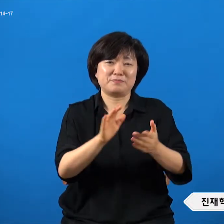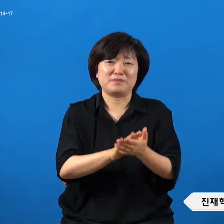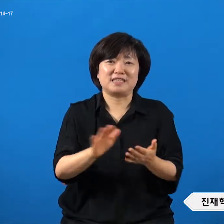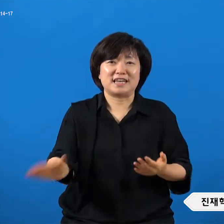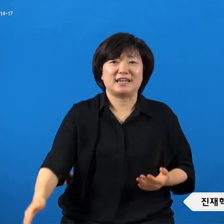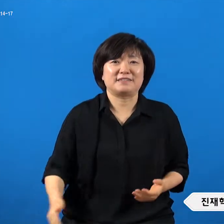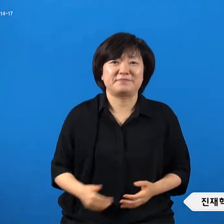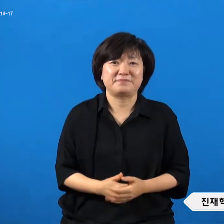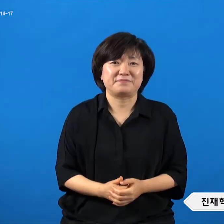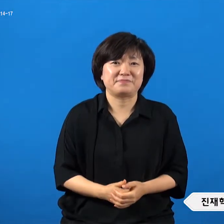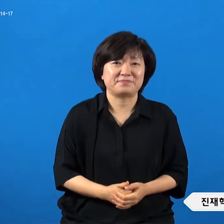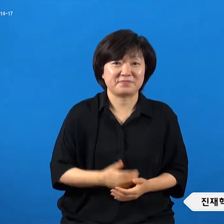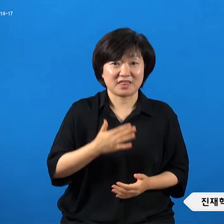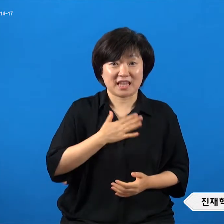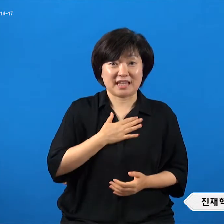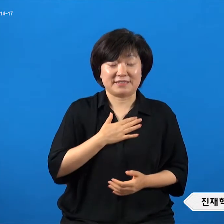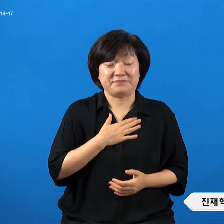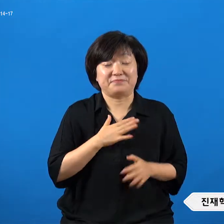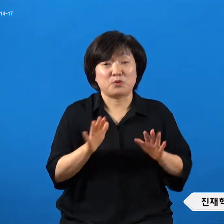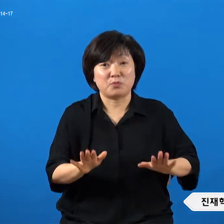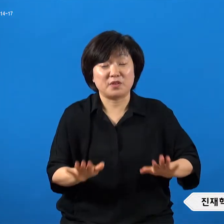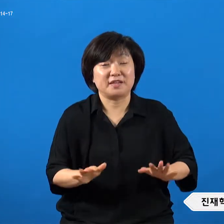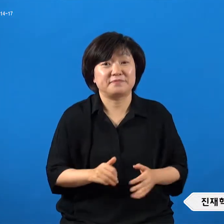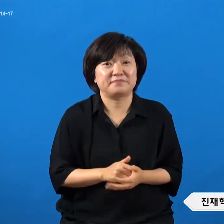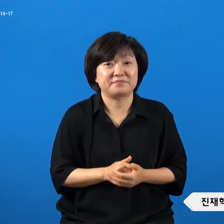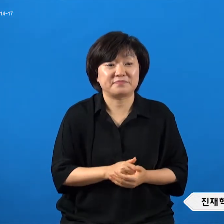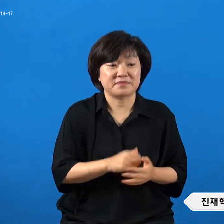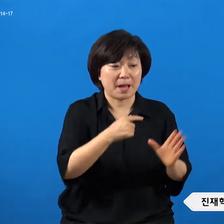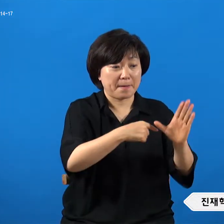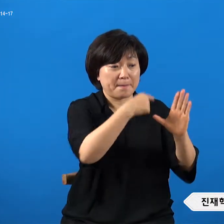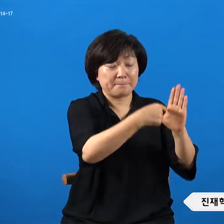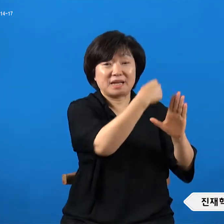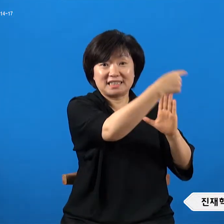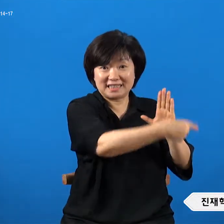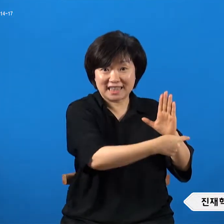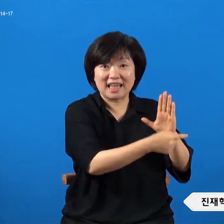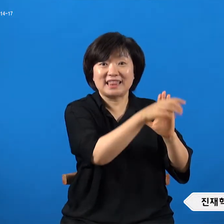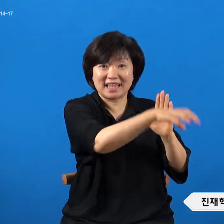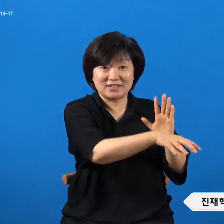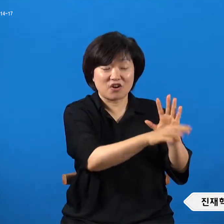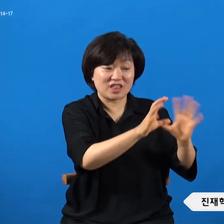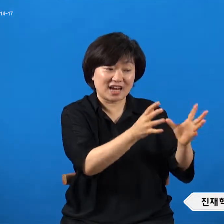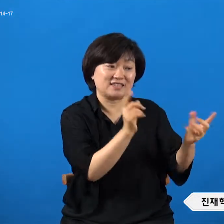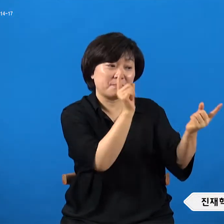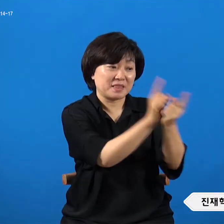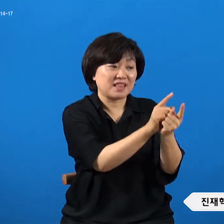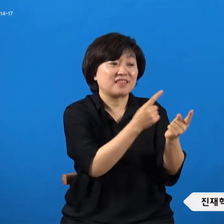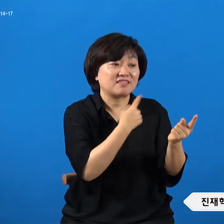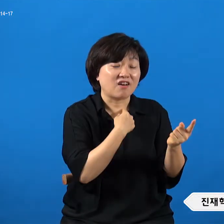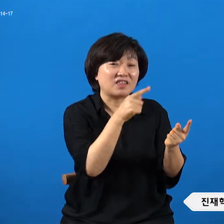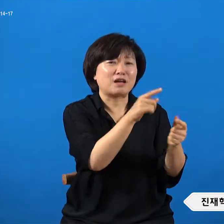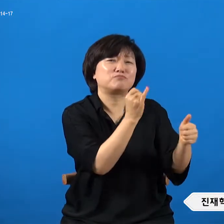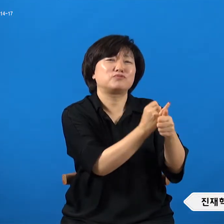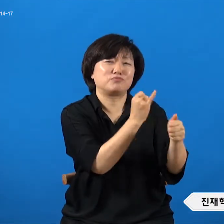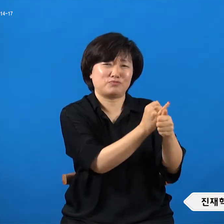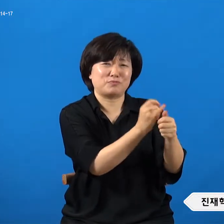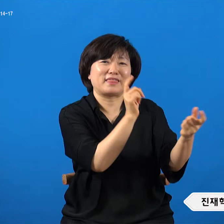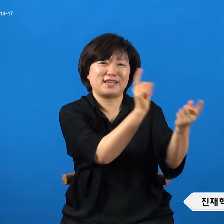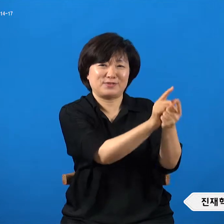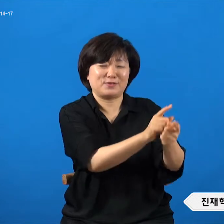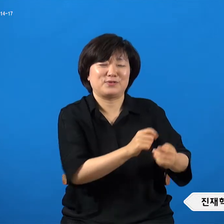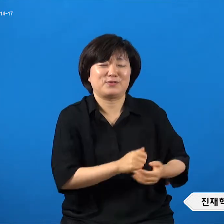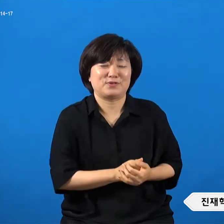설명합니다. 저는 이번에 파키스탄에서 만났던 한 부부를 잊을